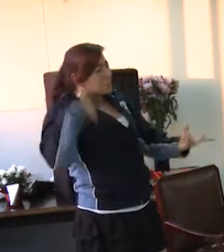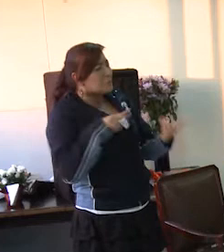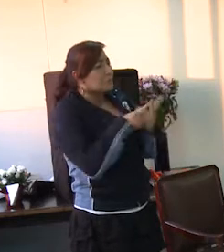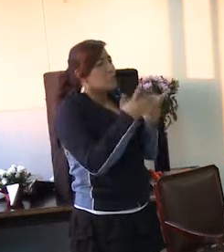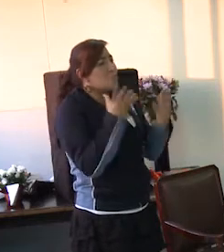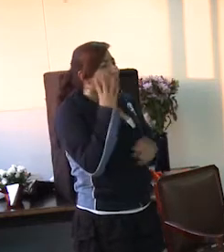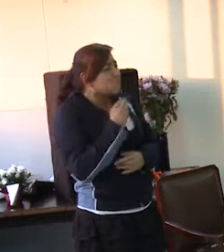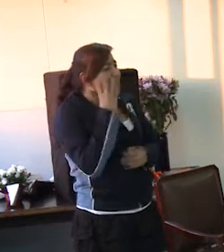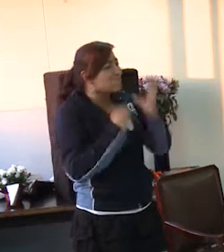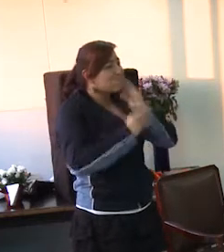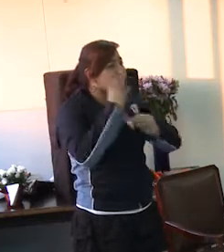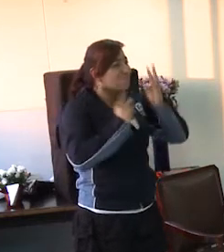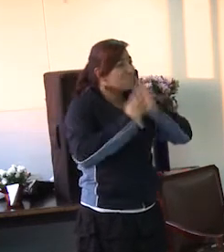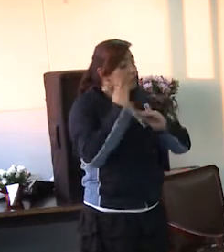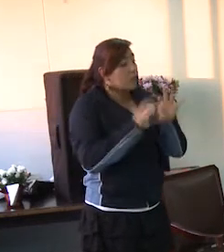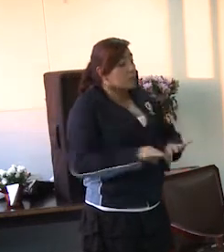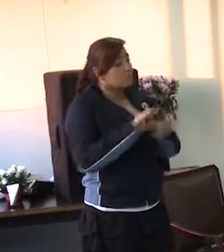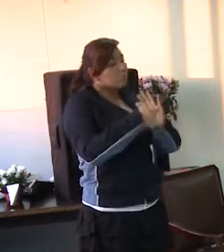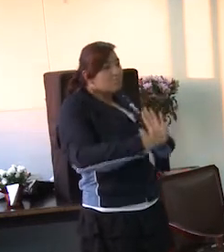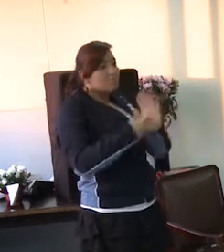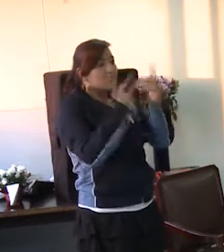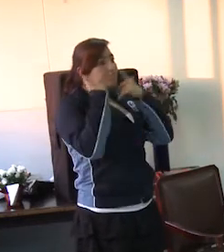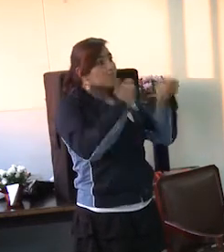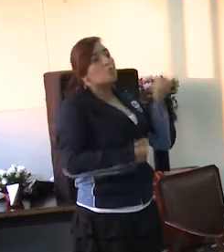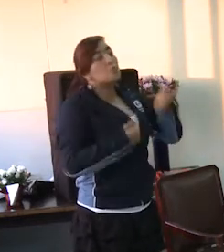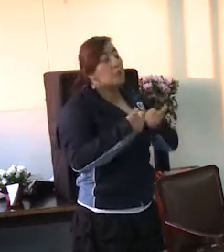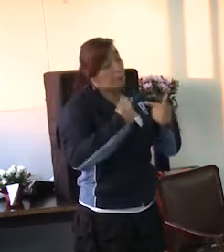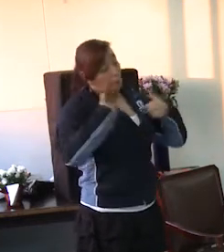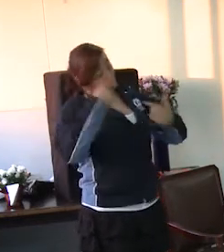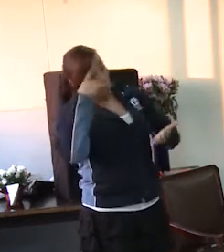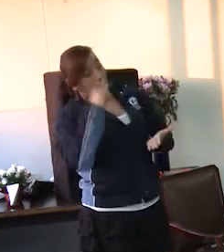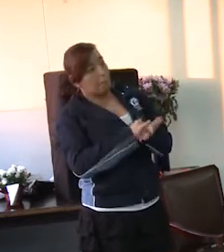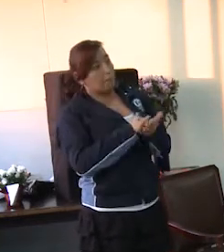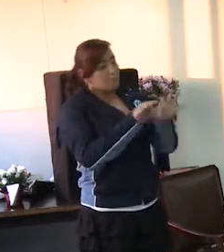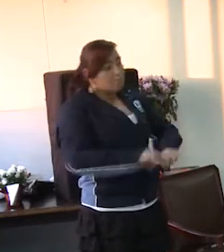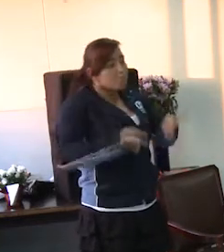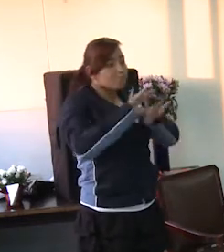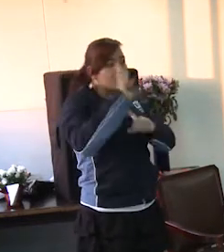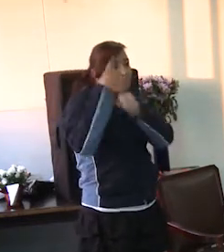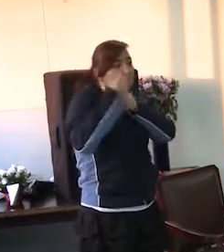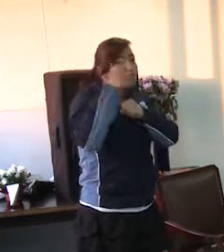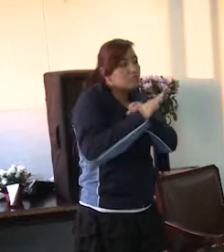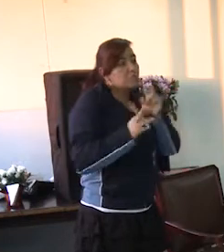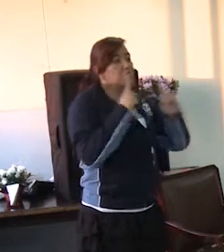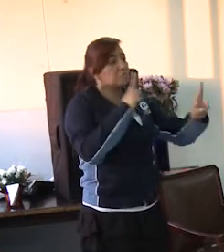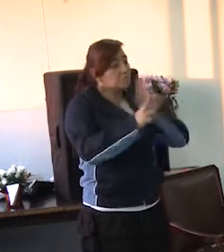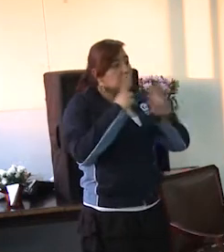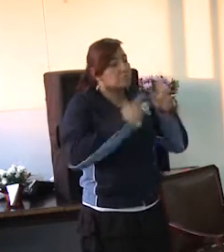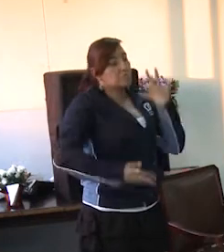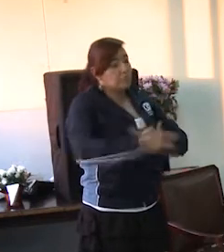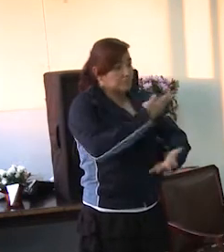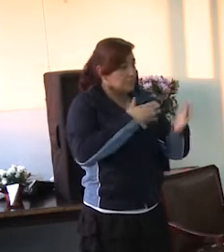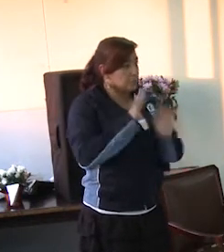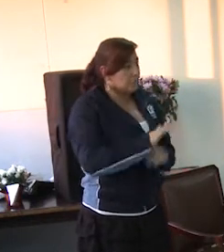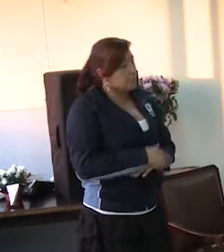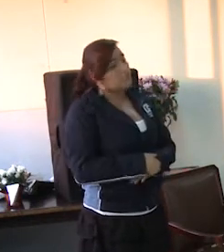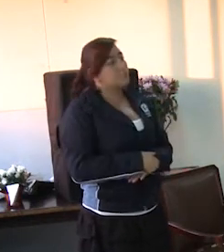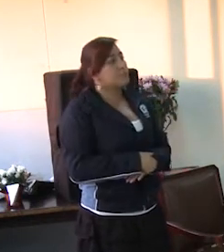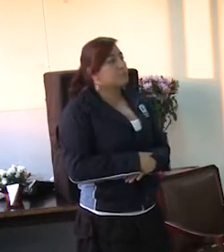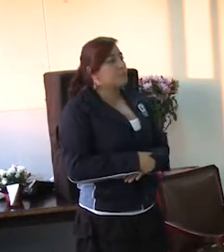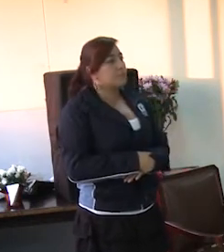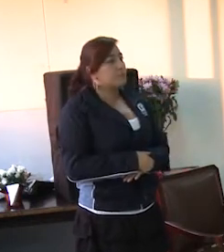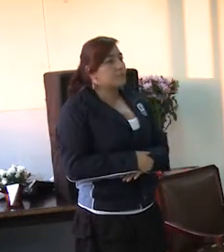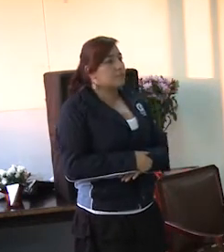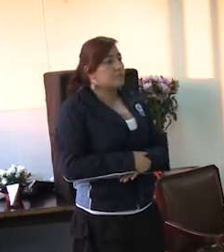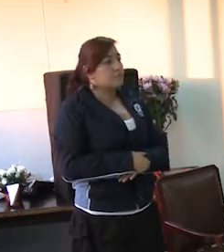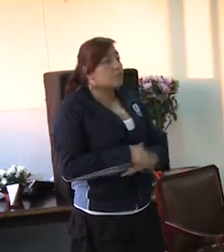experienciales, sería necesario resaltar aquellas que a mi juicio son fundamentales y que se relacionan entre sí. Para